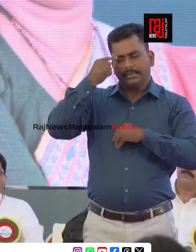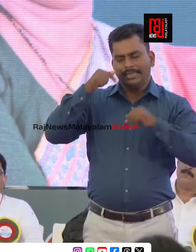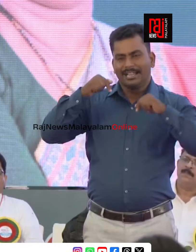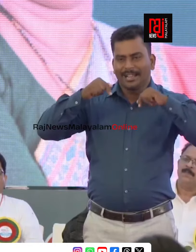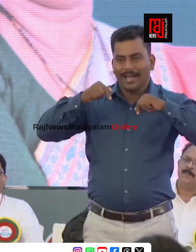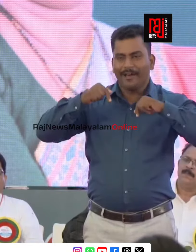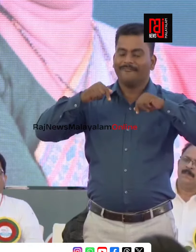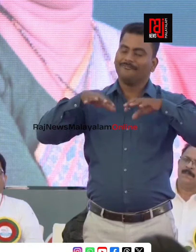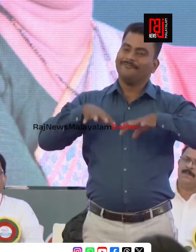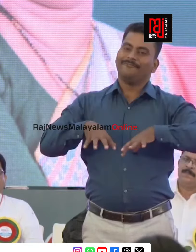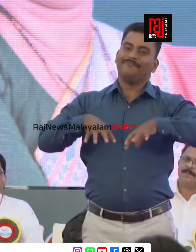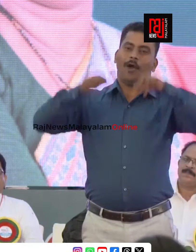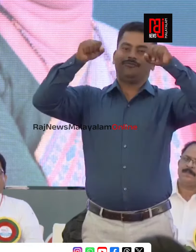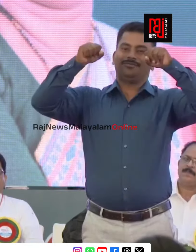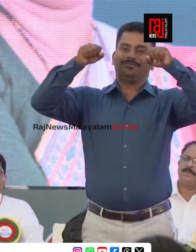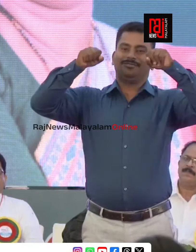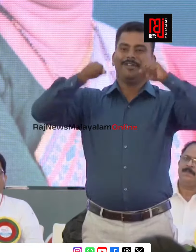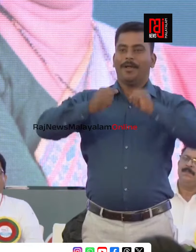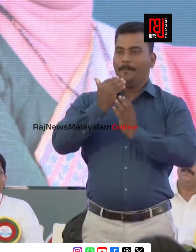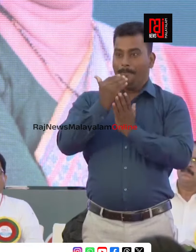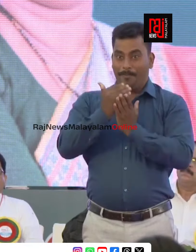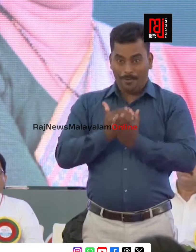ഇത്തരത്തിൽ ഇവിടെ